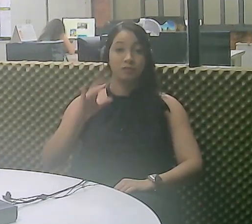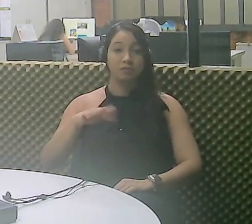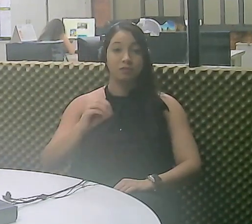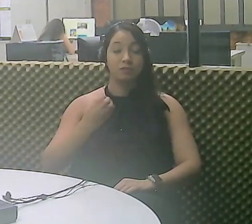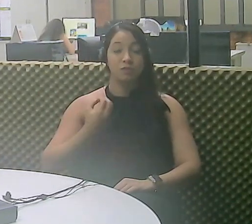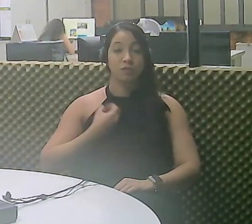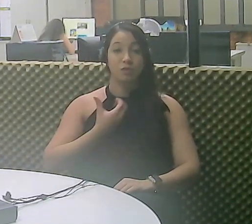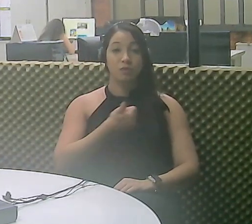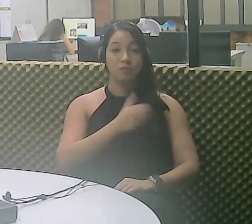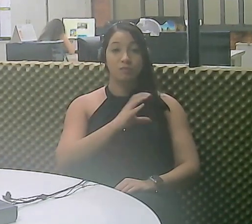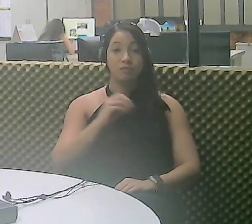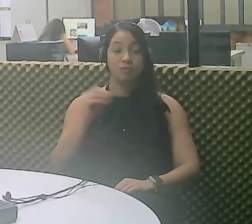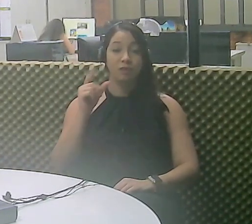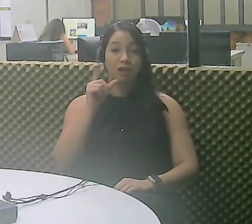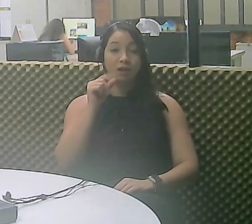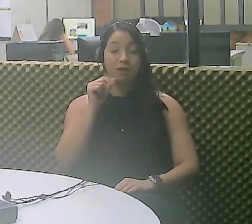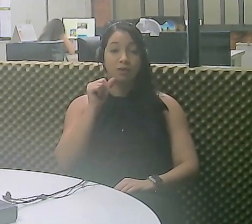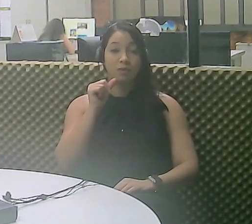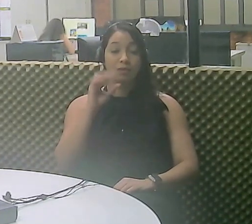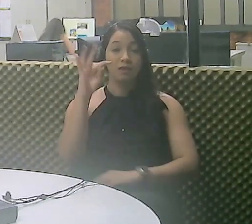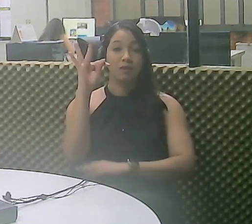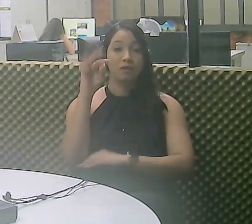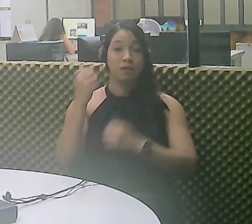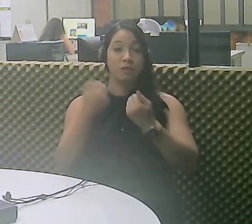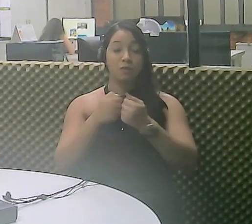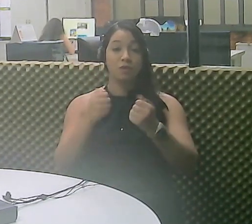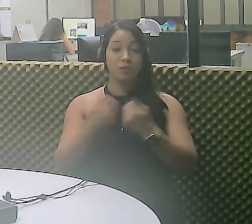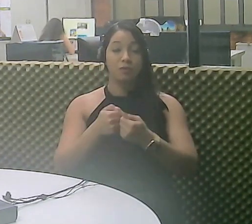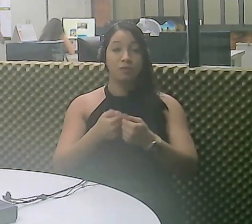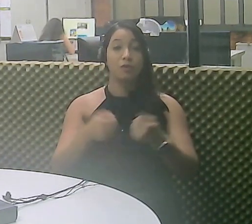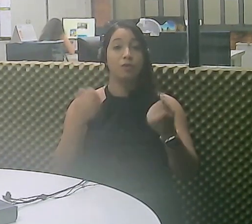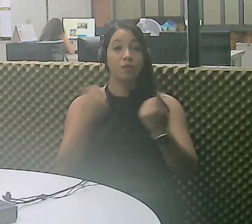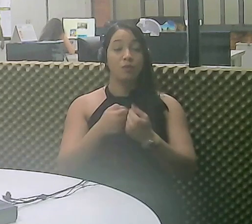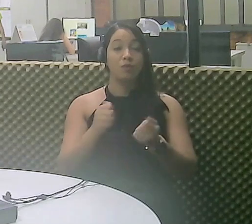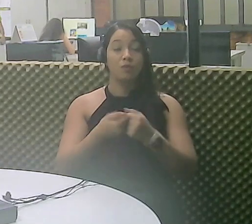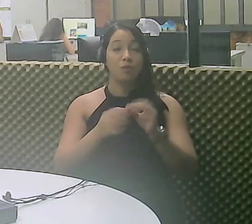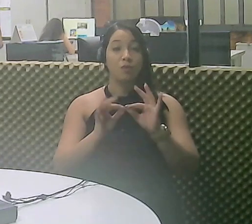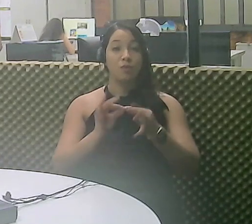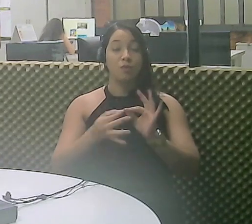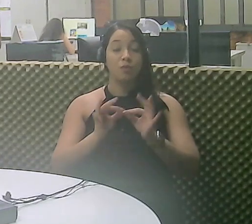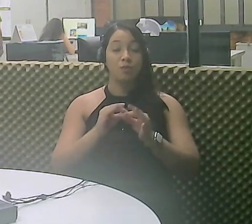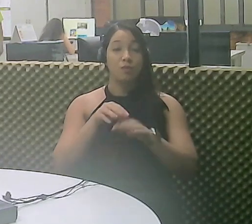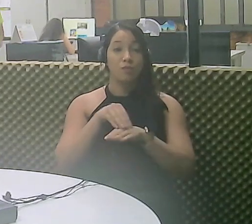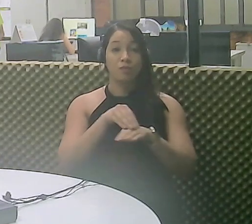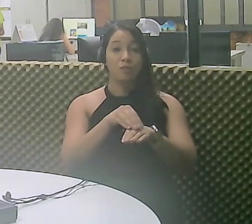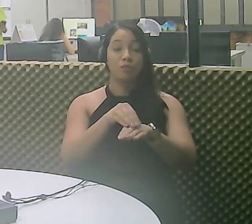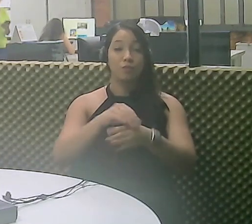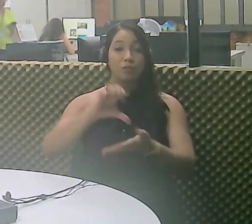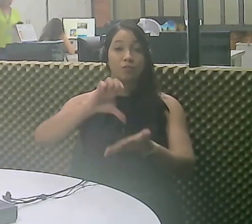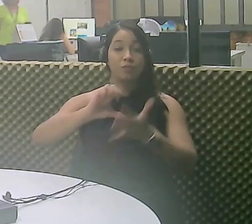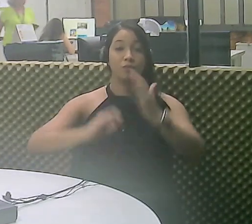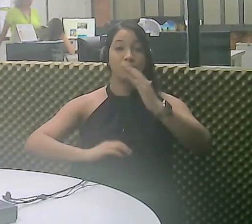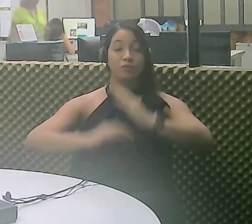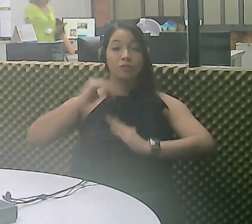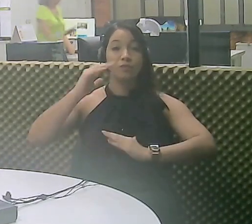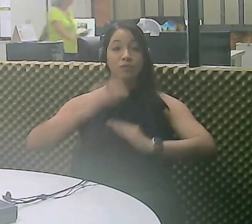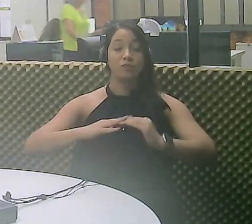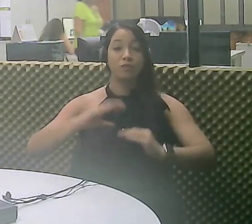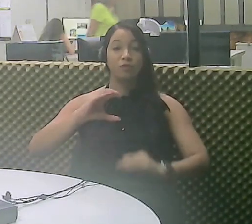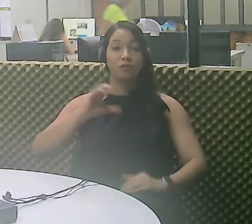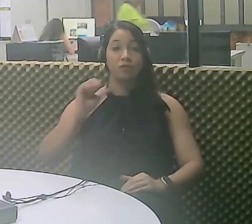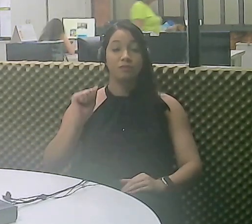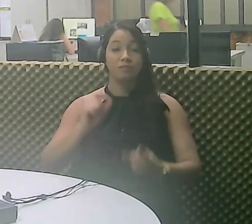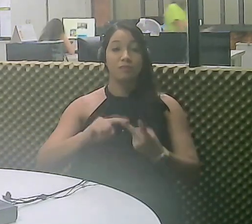número 100, no Lagoinha. Terminais de ônibus, ônibus Meu Ofício Itinerante. E nos centros profissionalizantes Campo